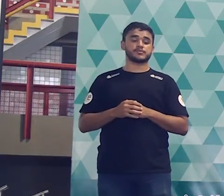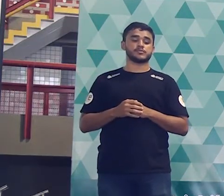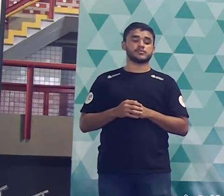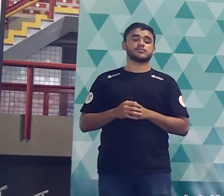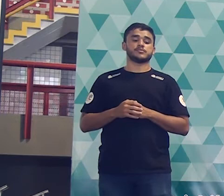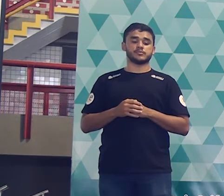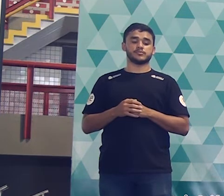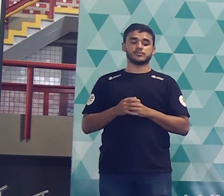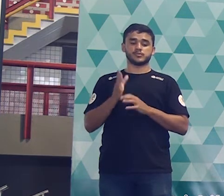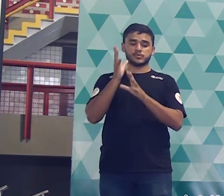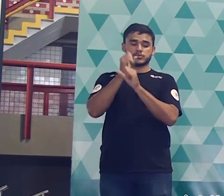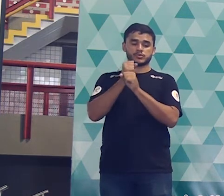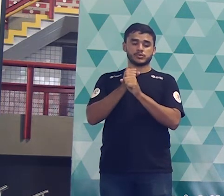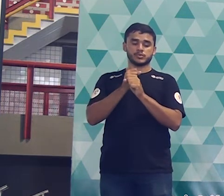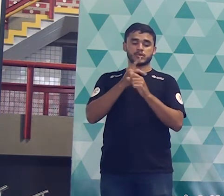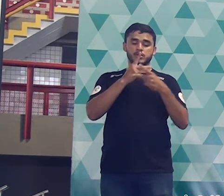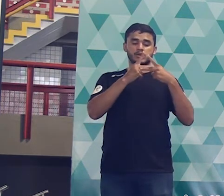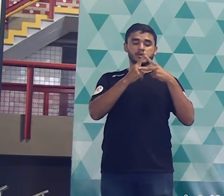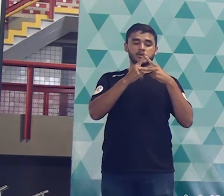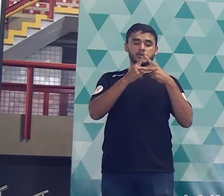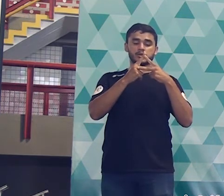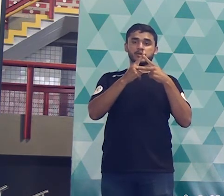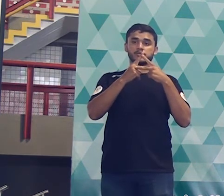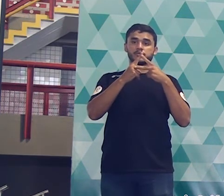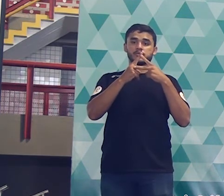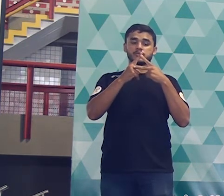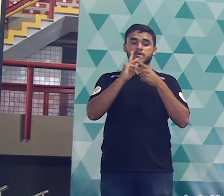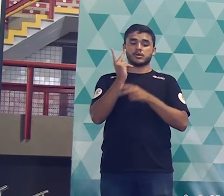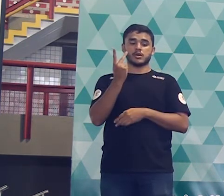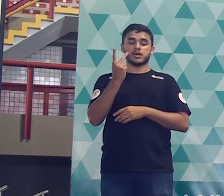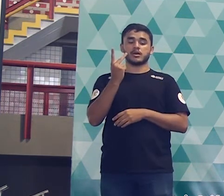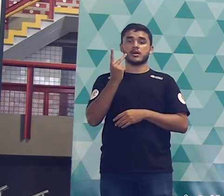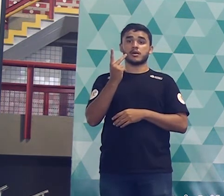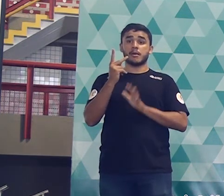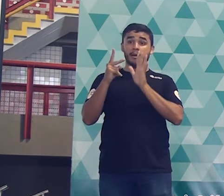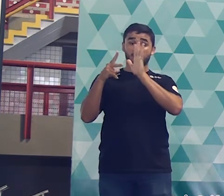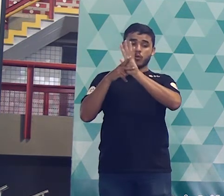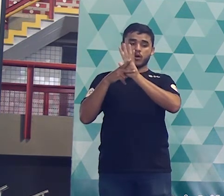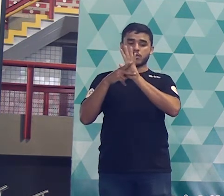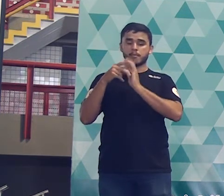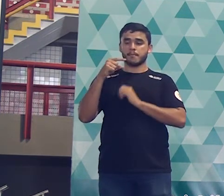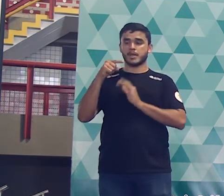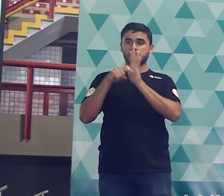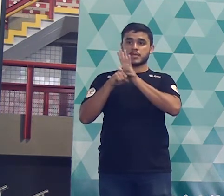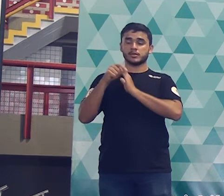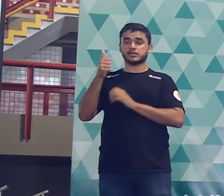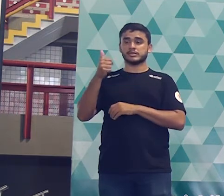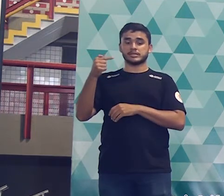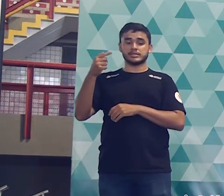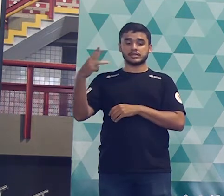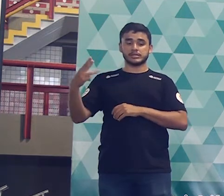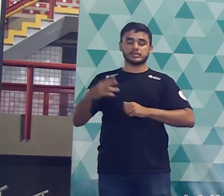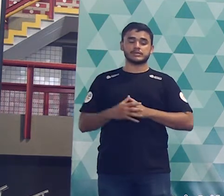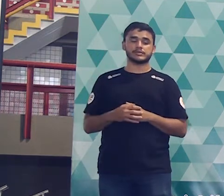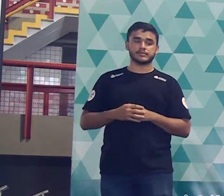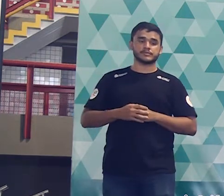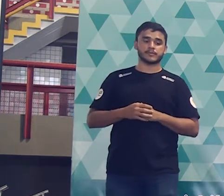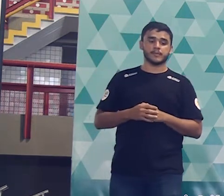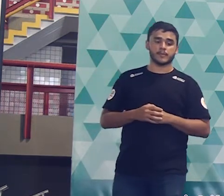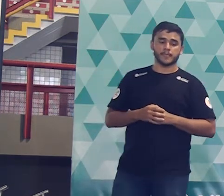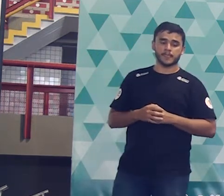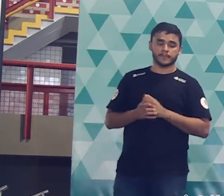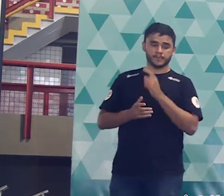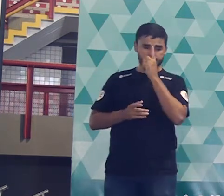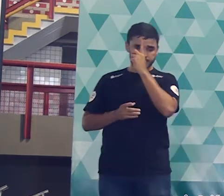Menos 173,9 kJ. Beleza? Galerinha, outra forma de calcular o